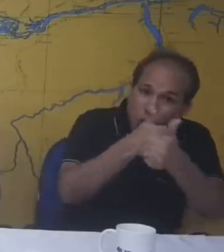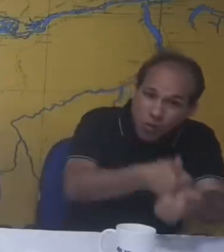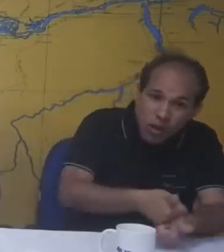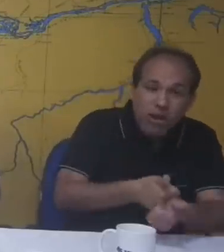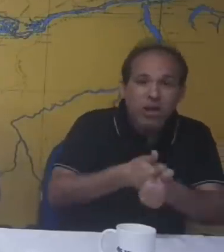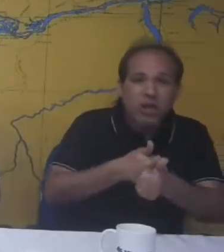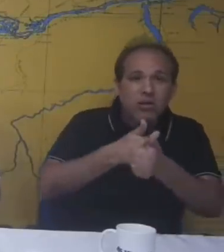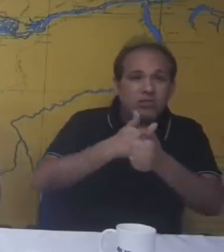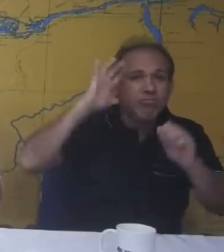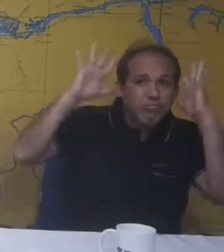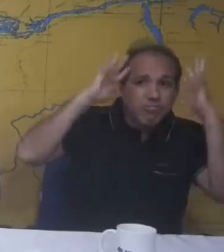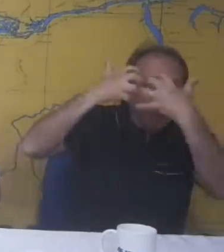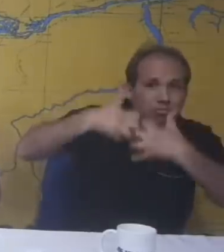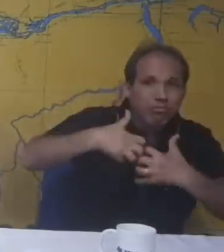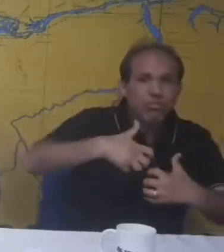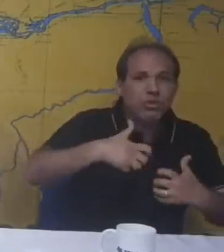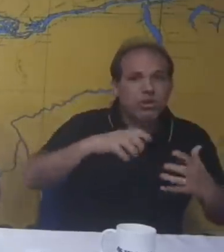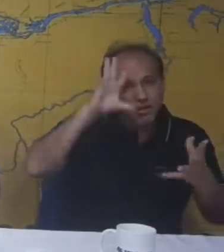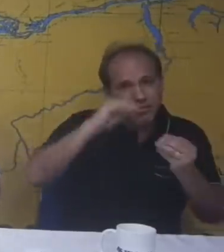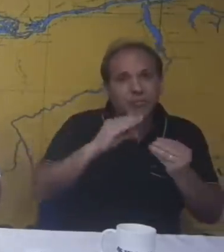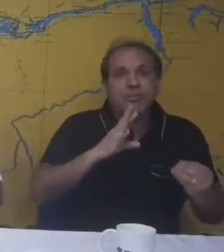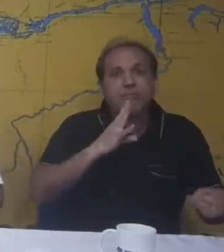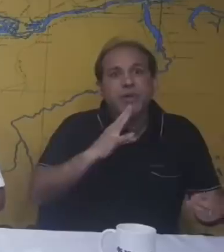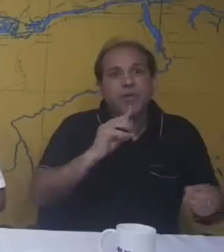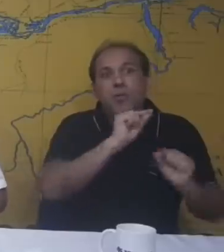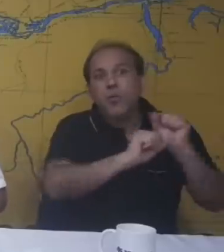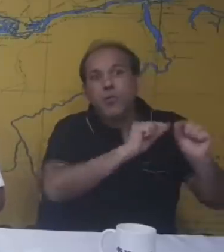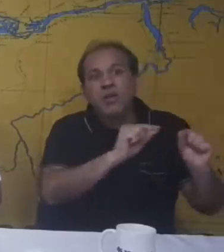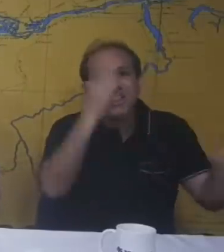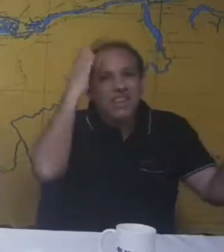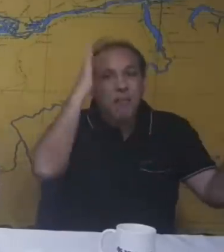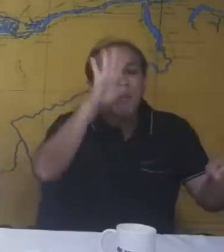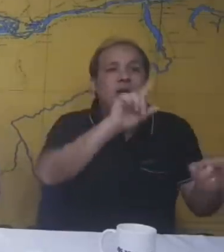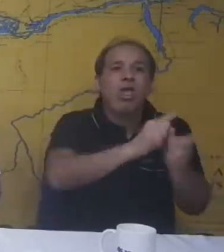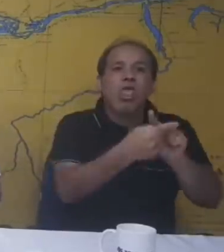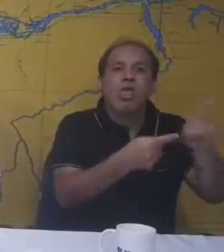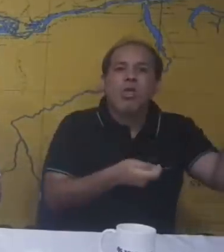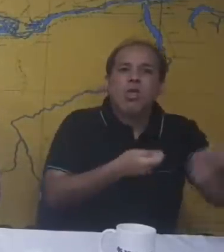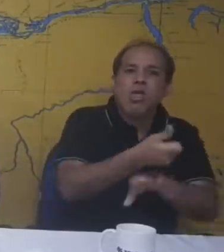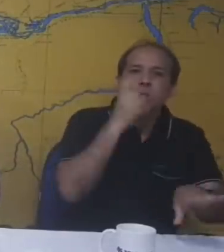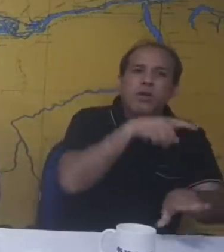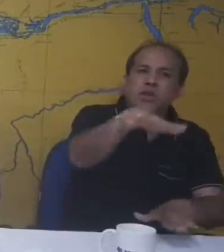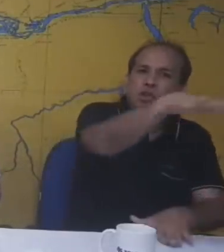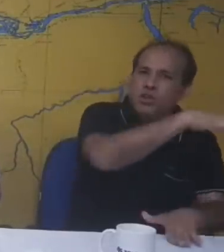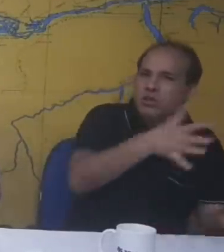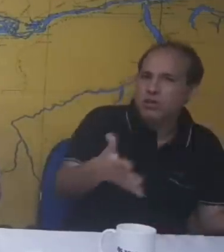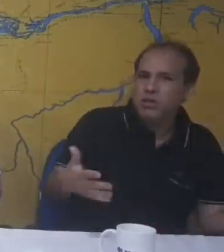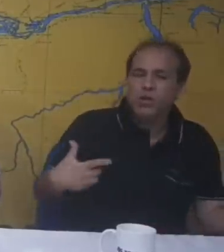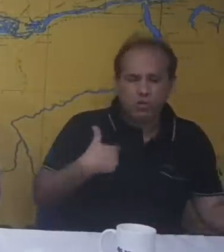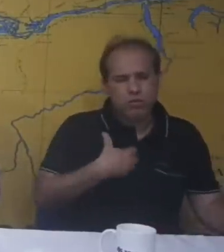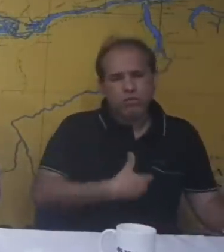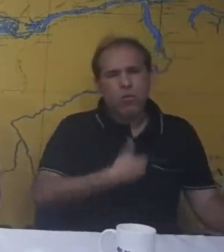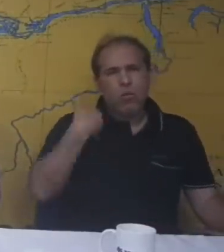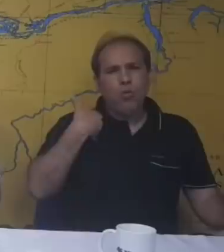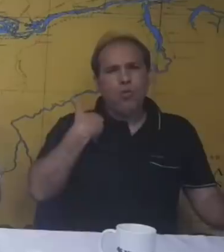um raciocínio, uma figura de linguagem até que a gente usa, ou tá de má fé, mas tudo bem. Então eu tenho muito orgulho de estar chefe de estar frente do executivo